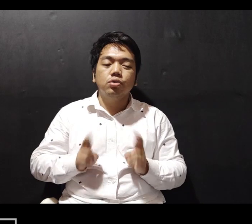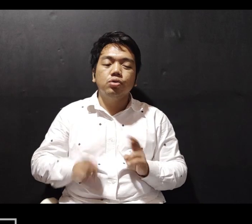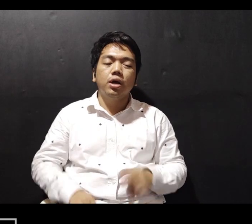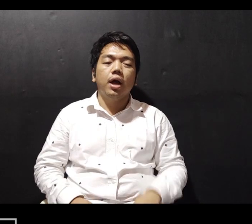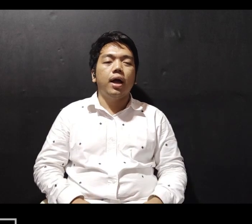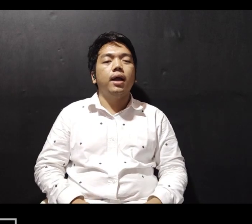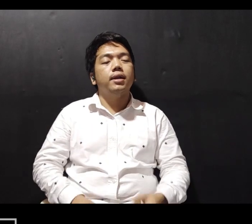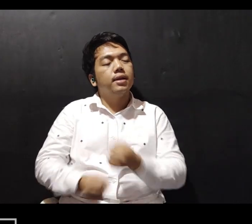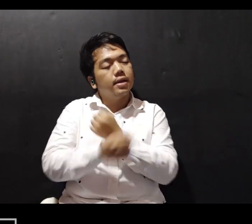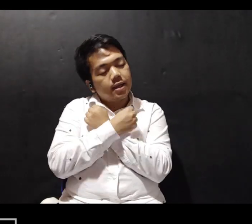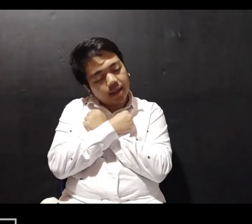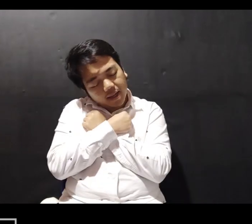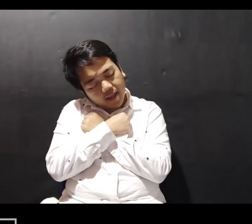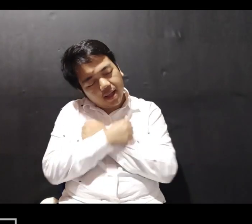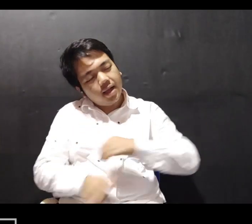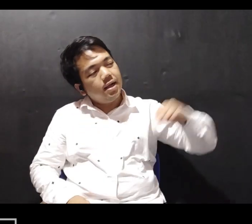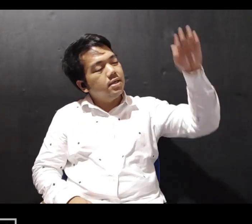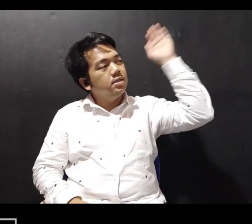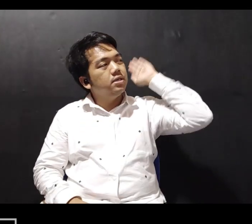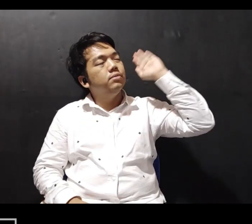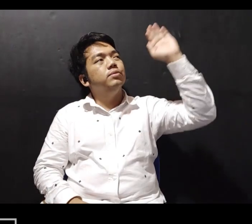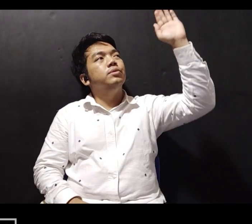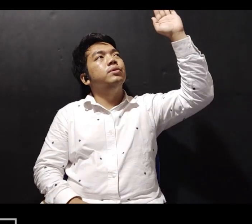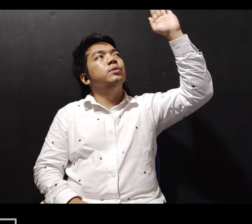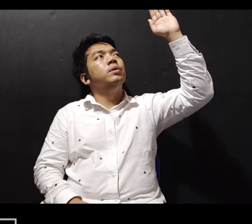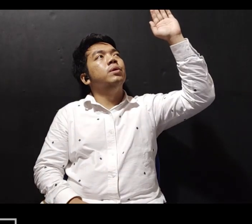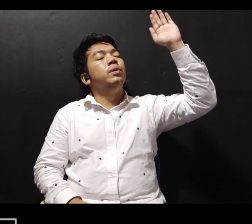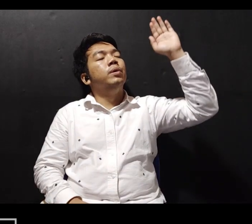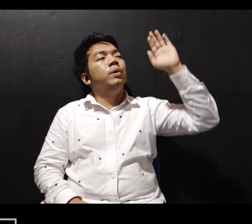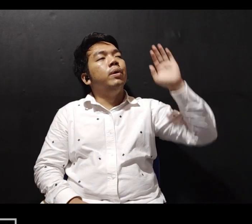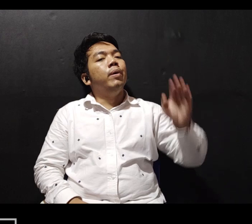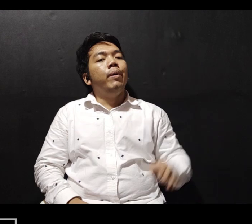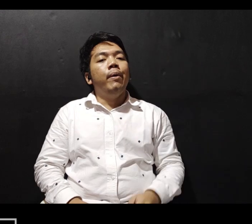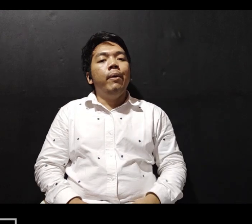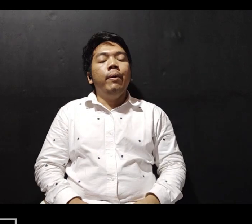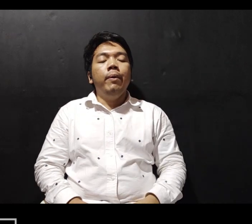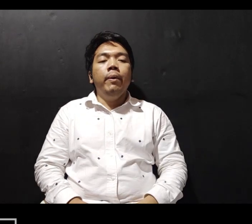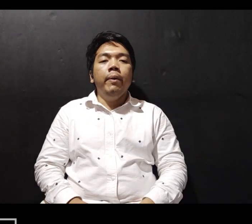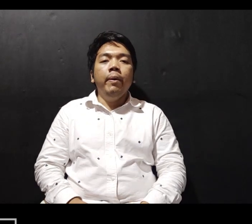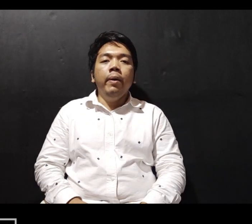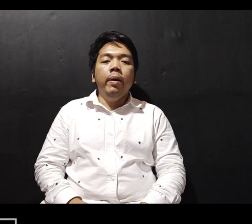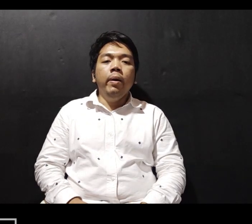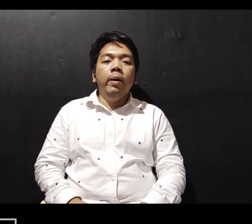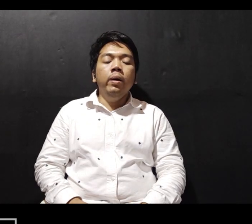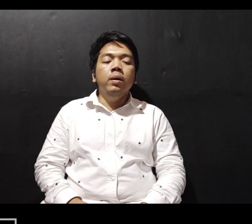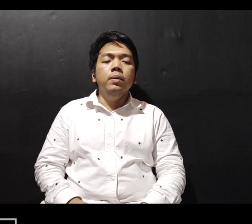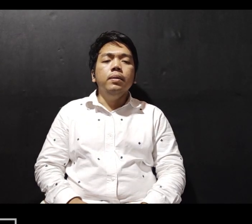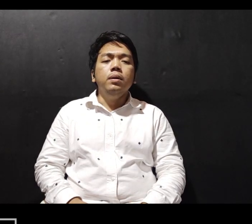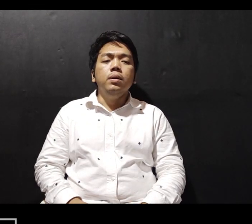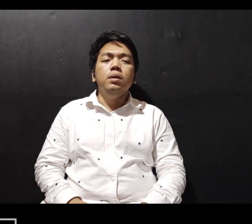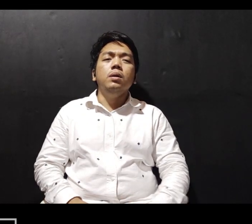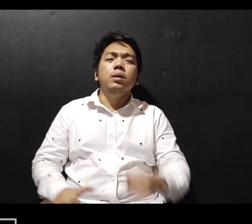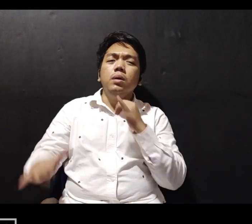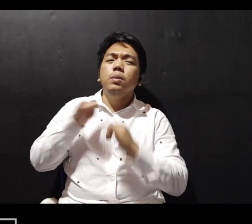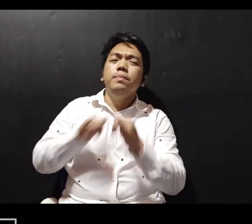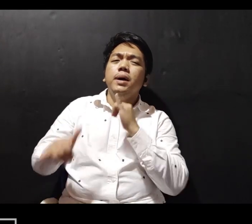ku ragukan. Karena tak pernah engkau harus ragukan. Dia setia mengasihimu.